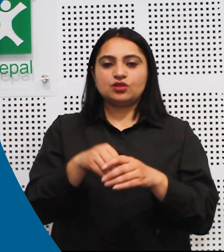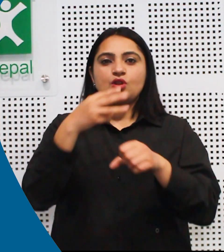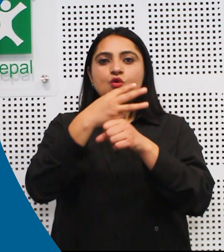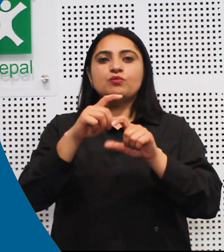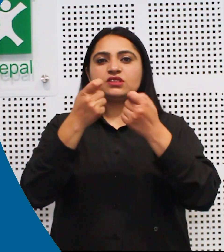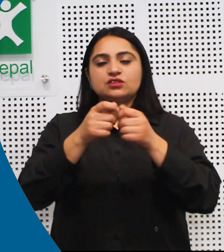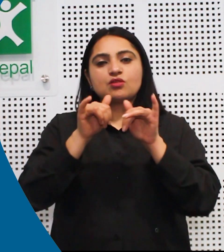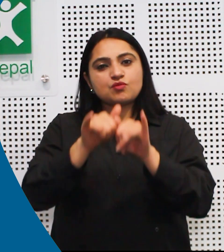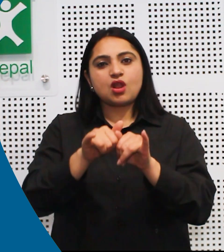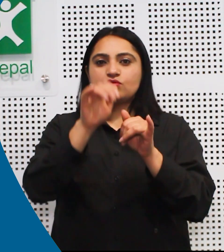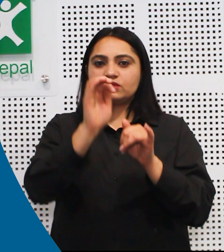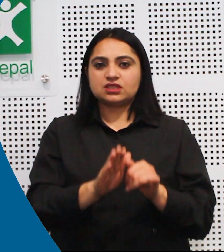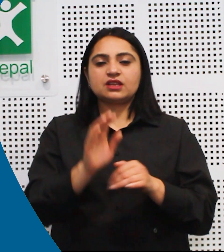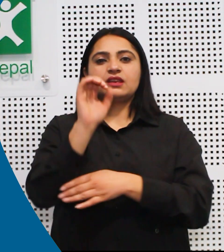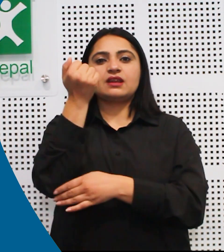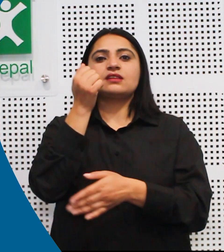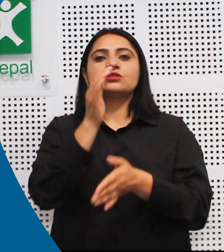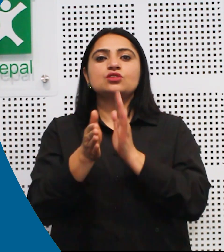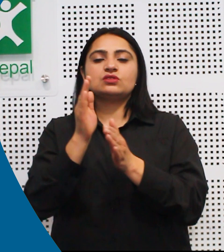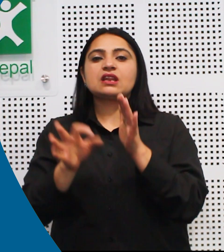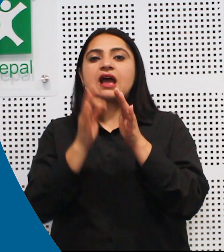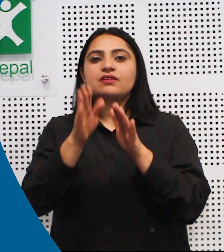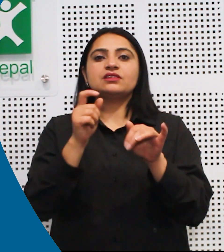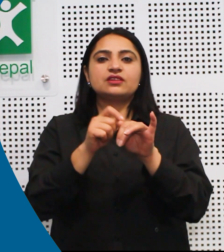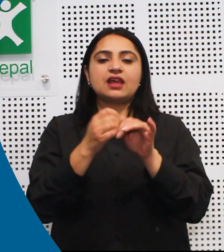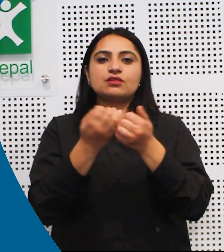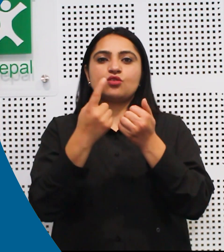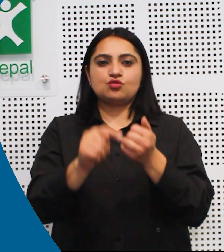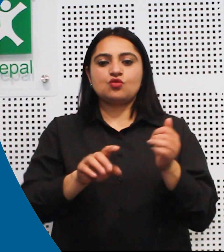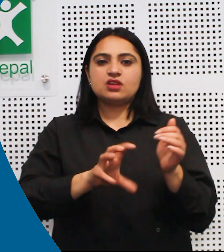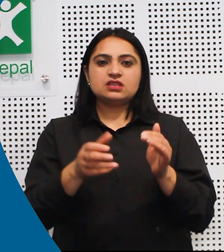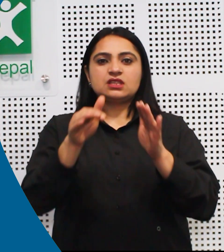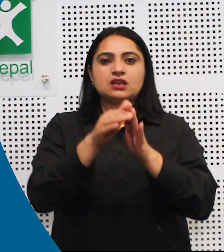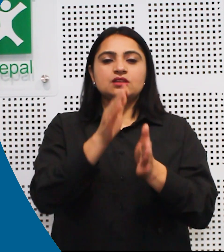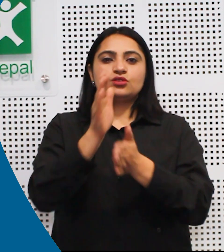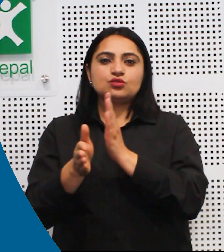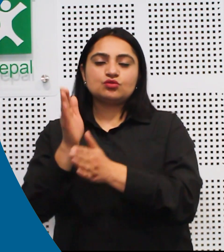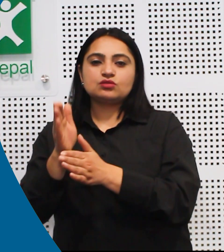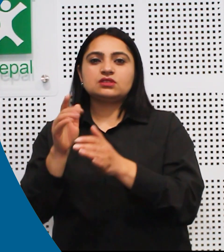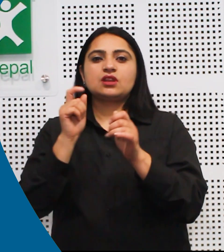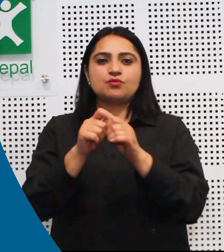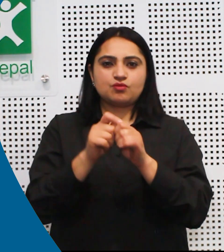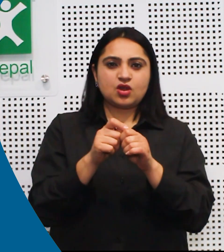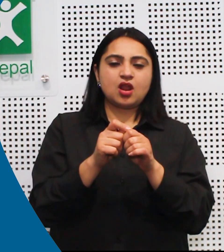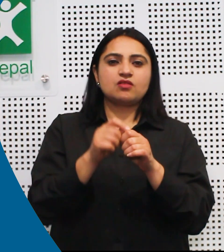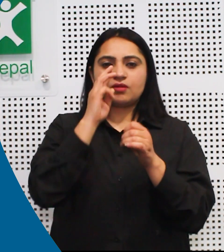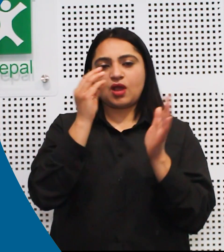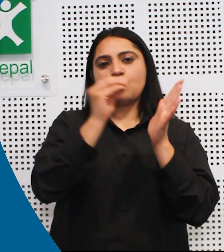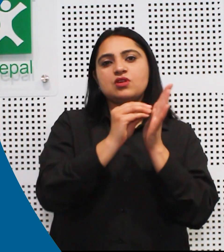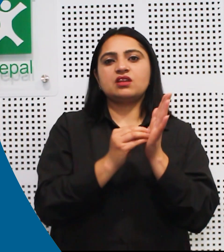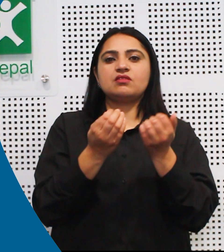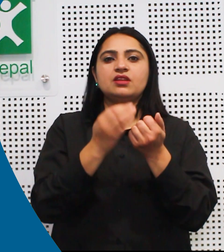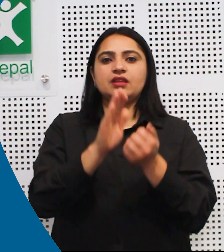उपक्षेत्रहरू मिलाउन सकिने राष्ट्रिय योजना आयोगले तयार पारेको स्थानीय तह योजना तर्जुमा दिग्दर्शनमा उल्लेख गरिएको